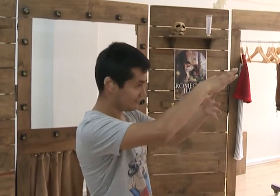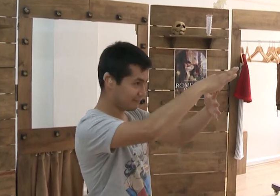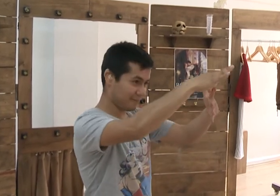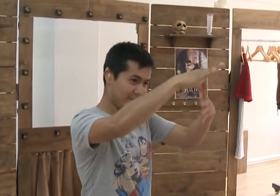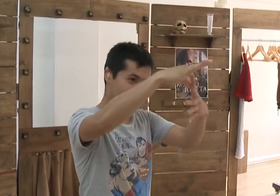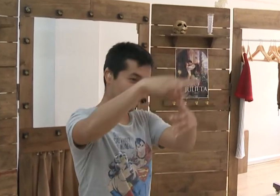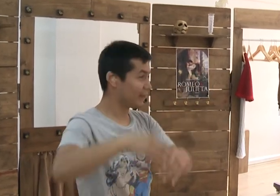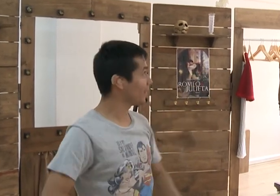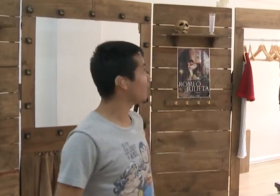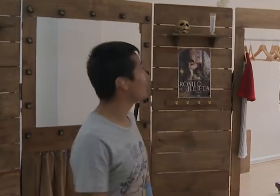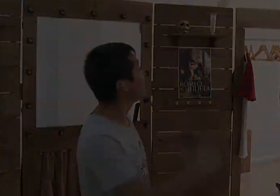¡Gracias! ¡Gracias! ¡Gracias! ¡Gracias!